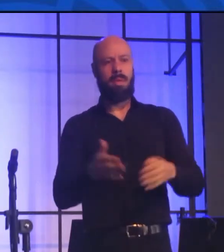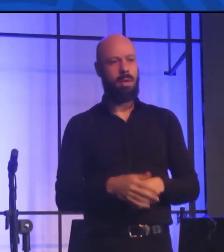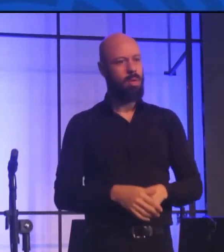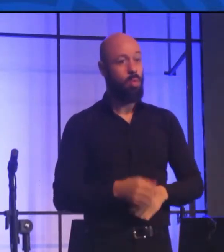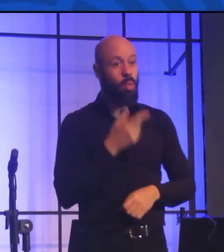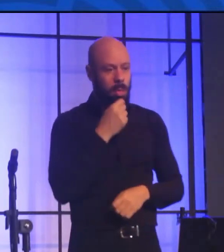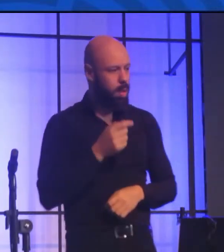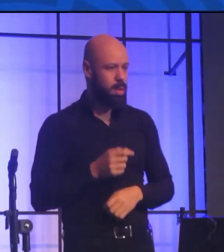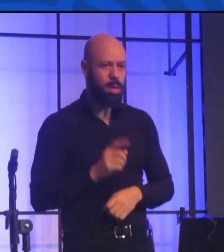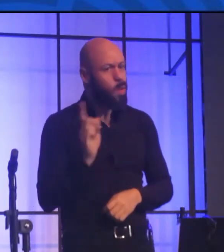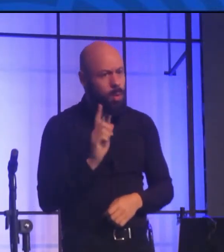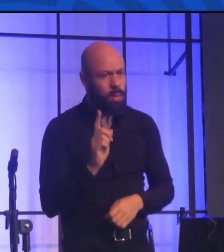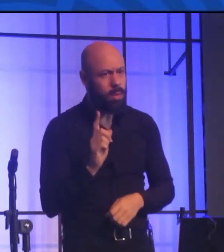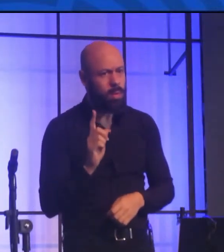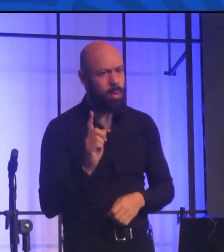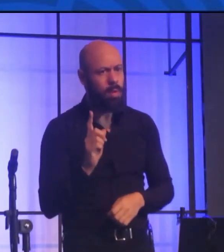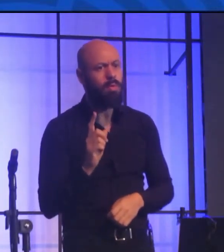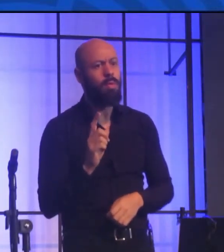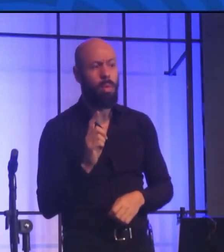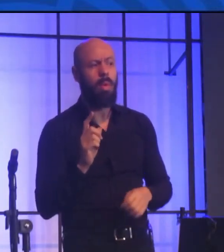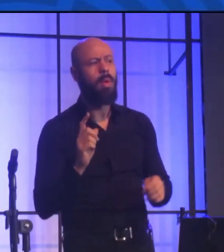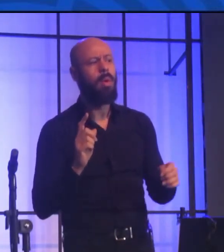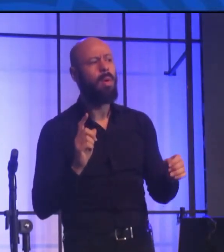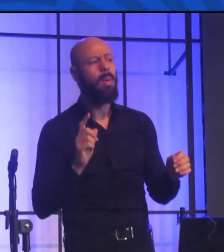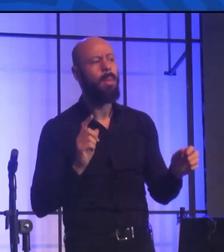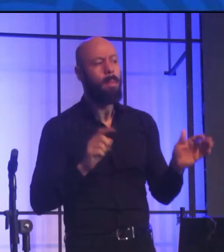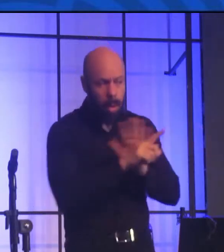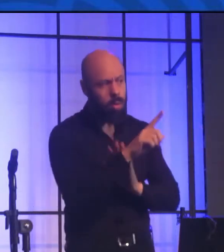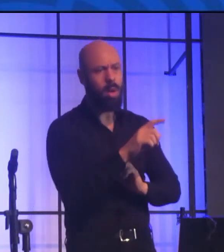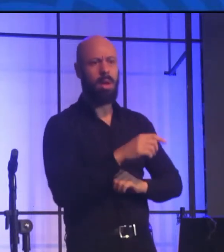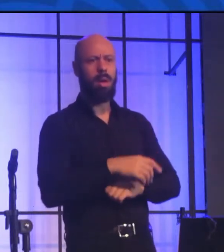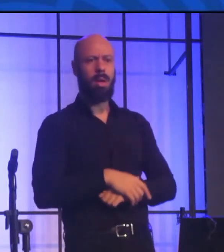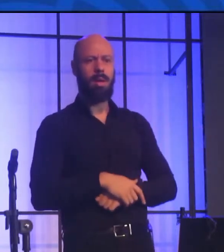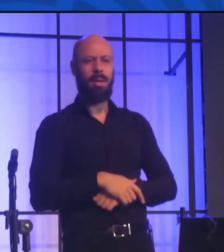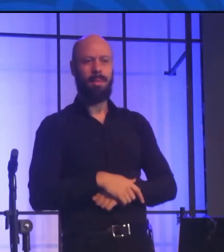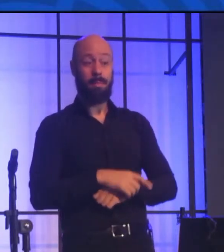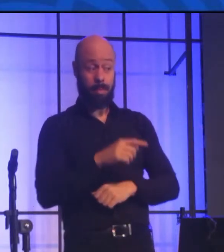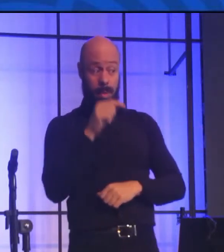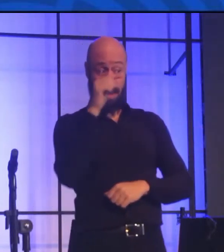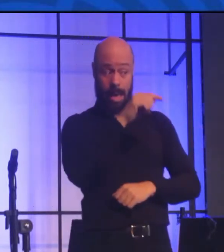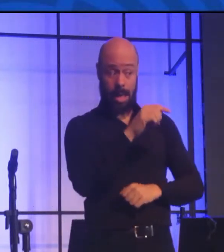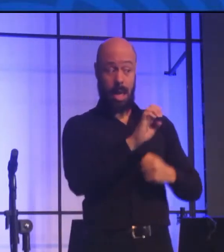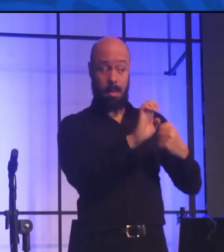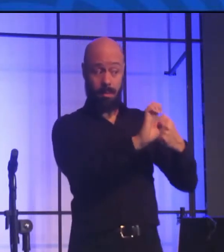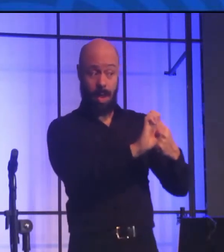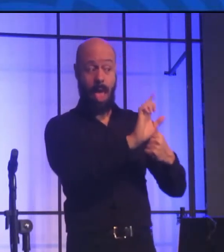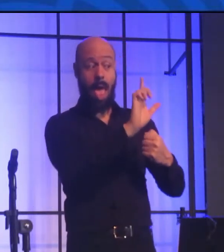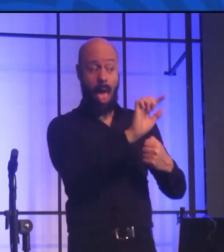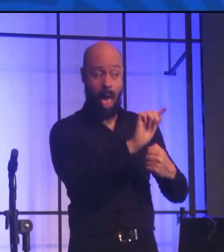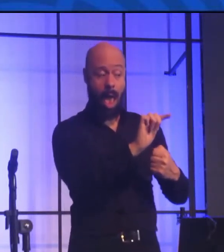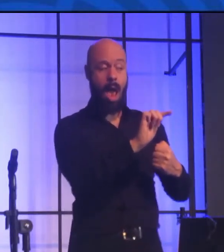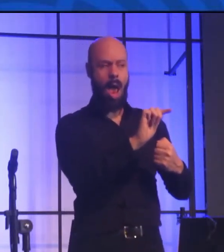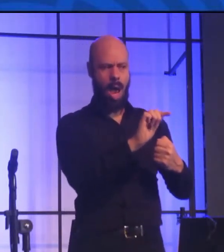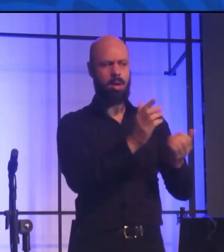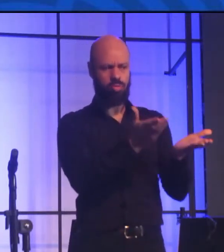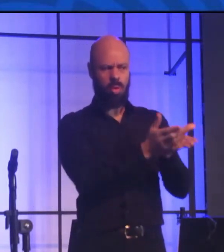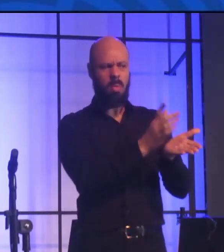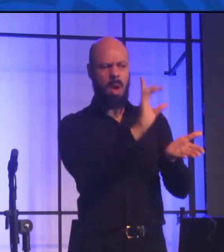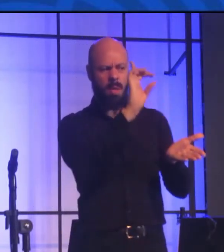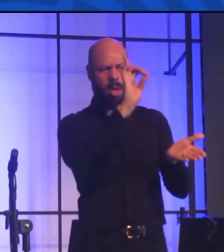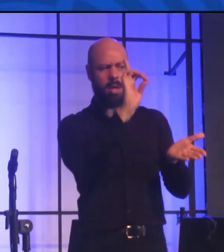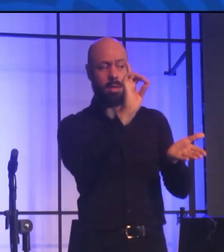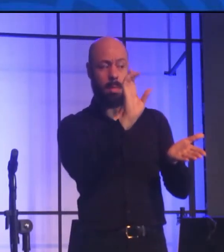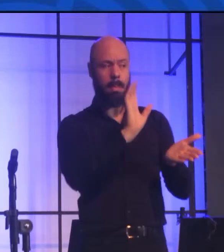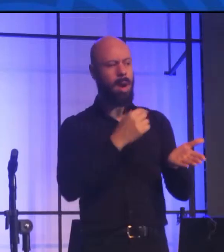não. Apesar dele ser o profeta, o homem de Deus, o grande homem de Deus, eu posso e eu